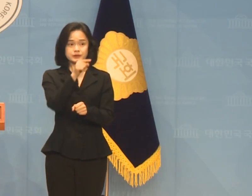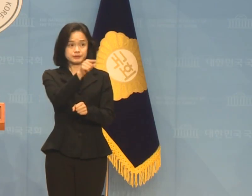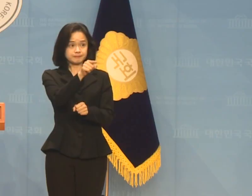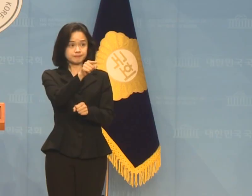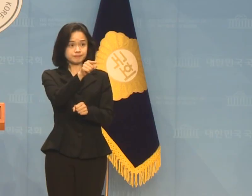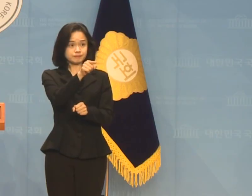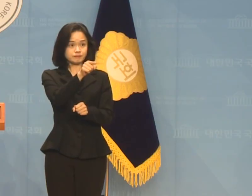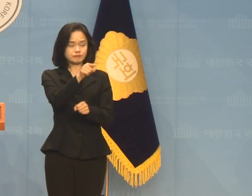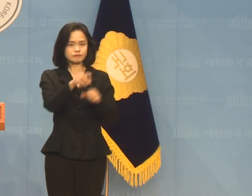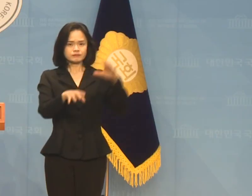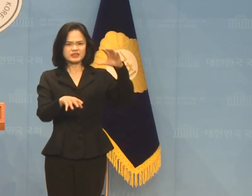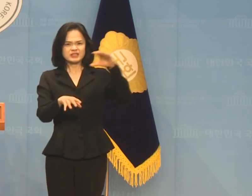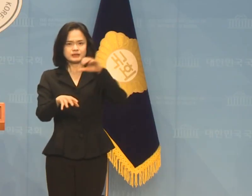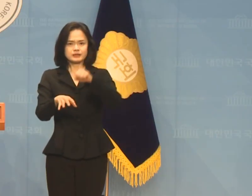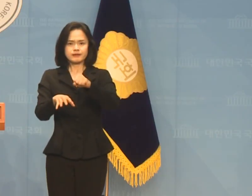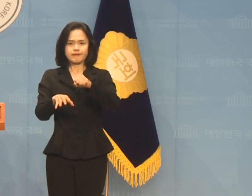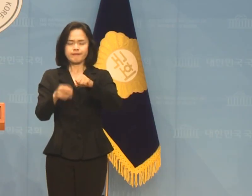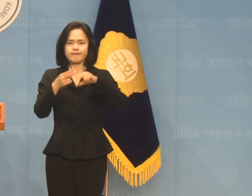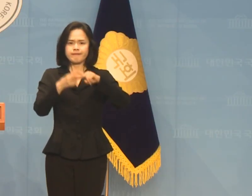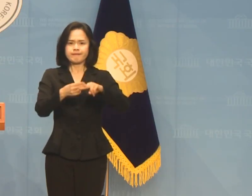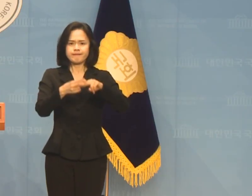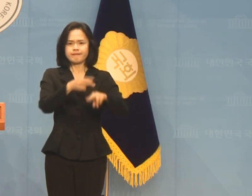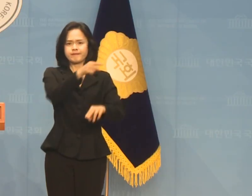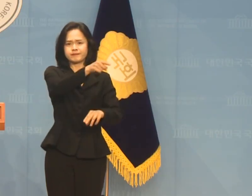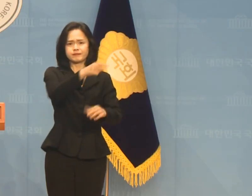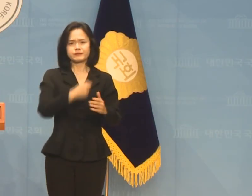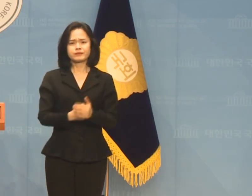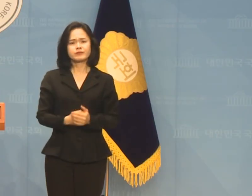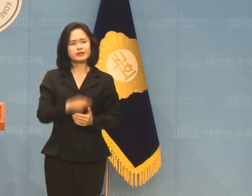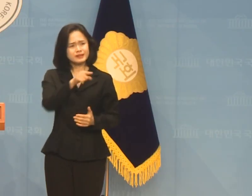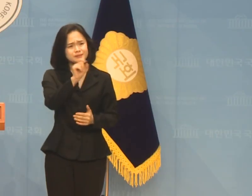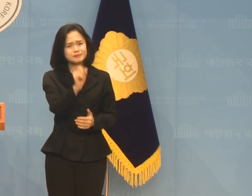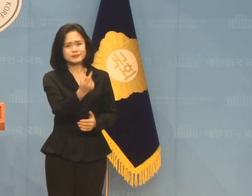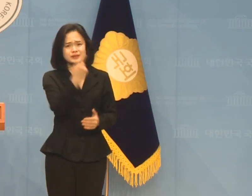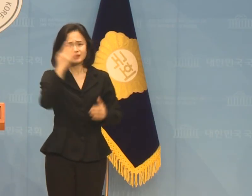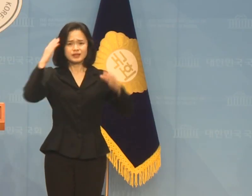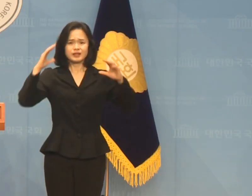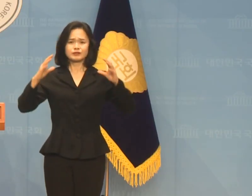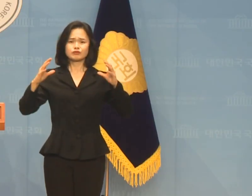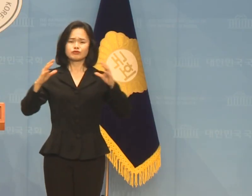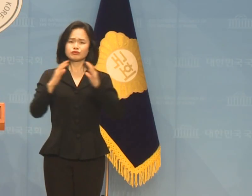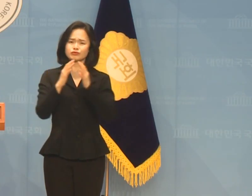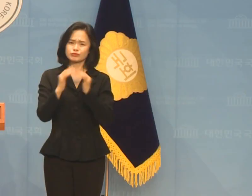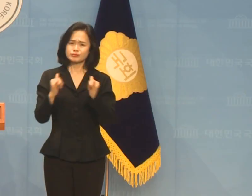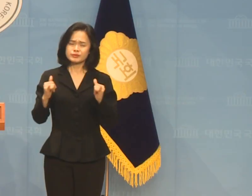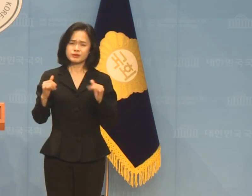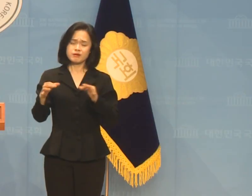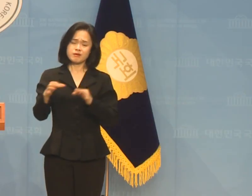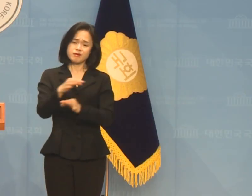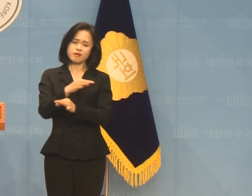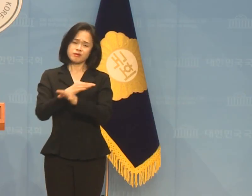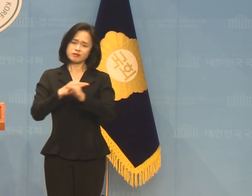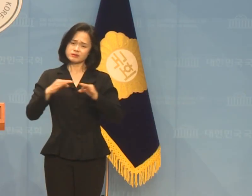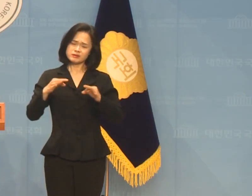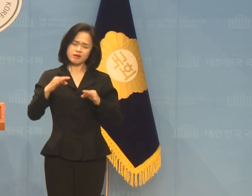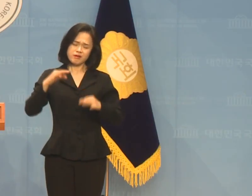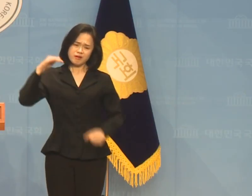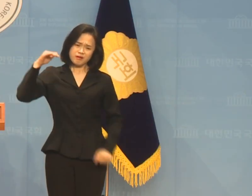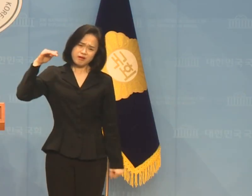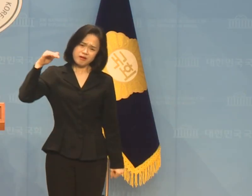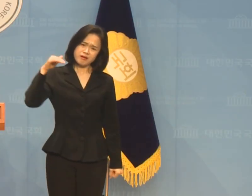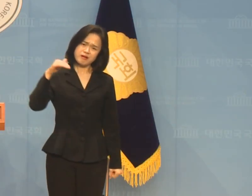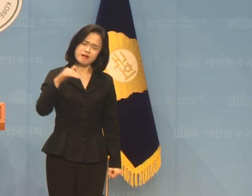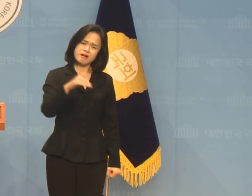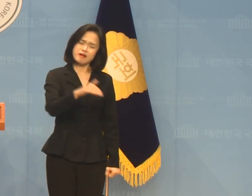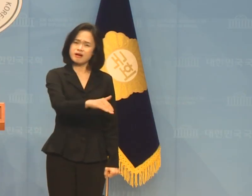폭정으로 피폐해진 국민, 국가, 경제의 숨통을 아예 끊어버릴 기세로 국정의